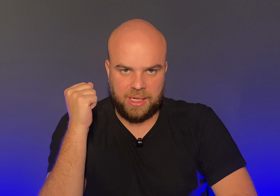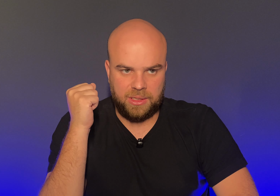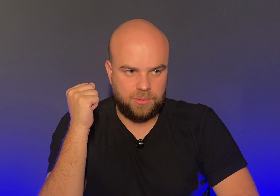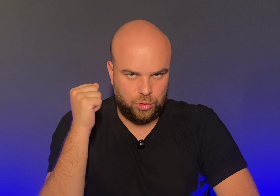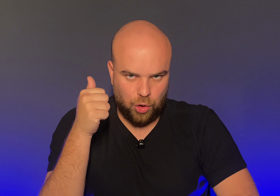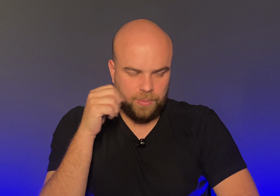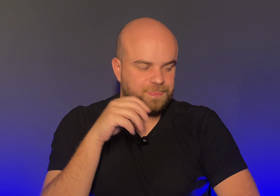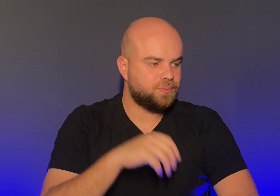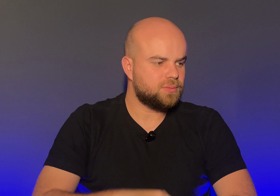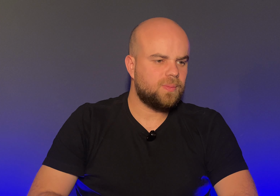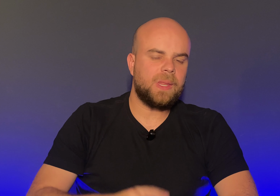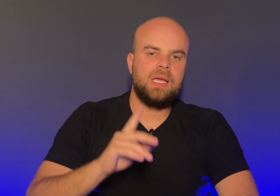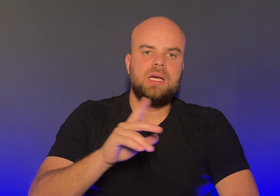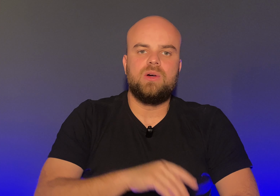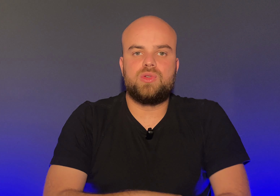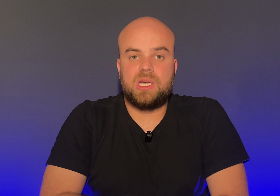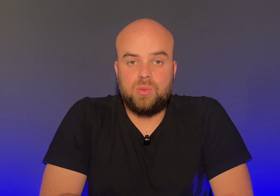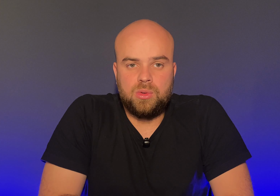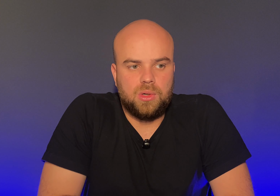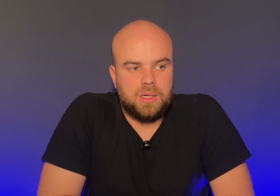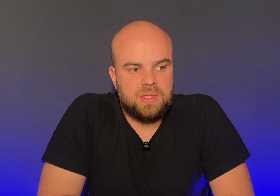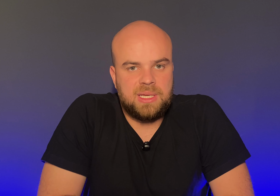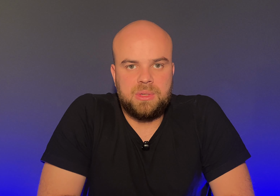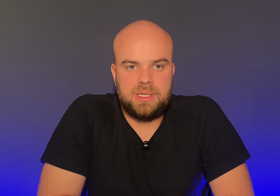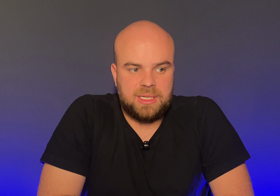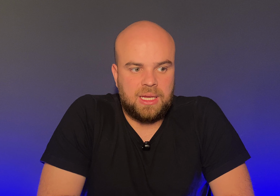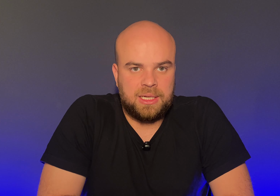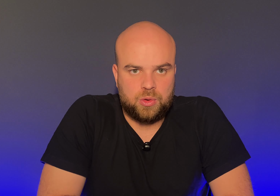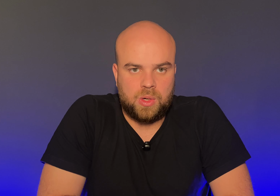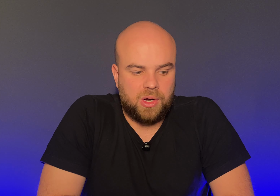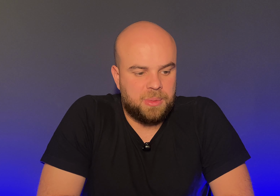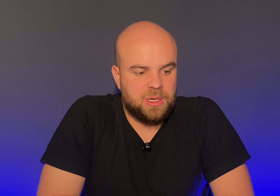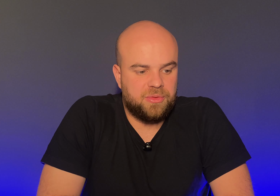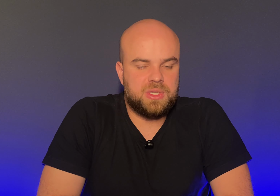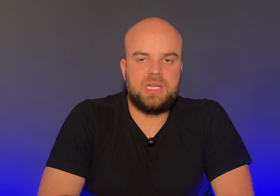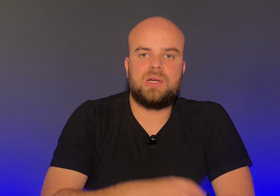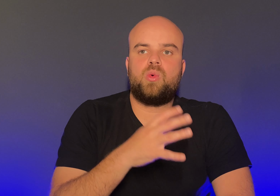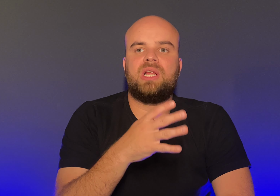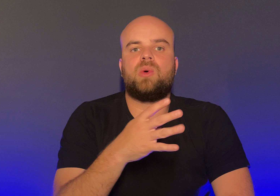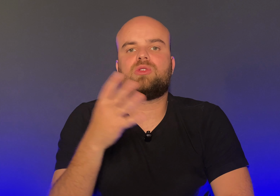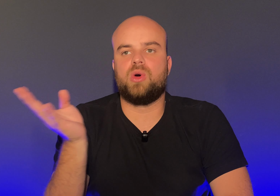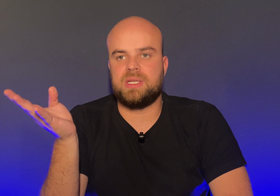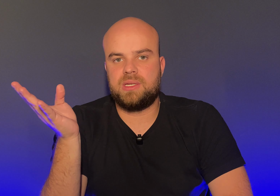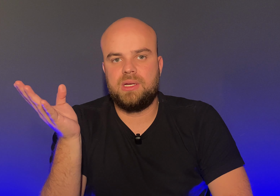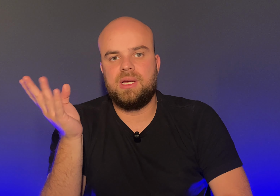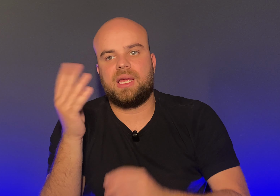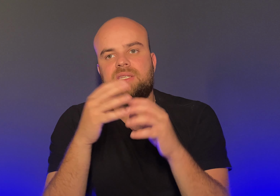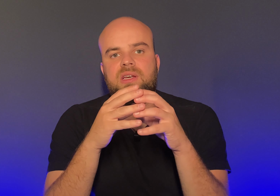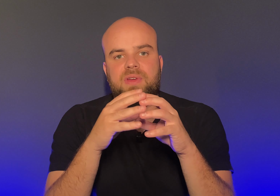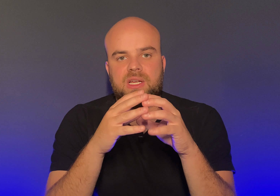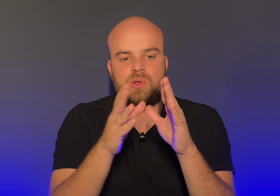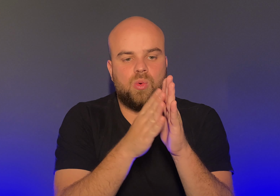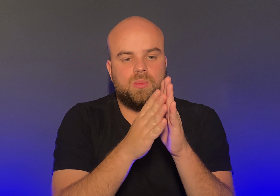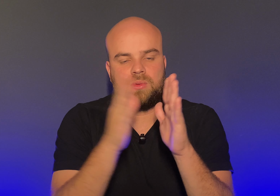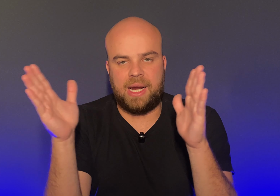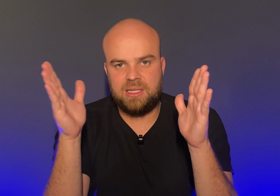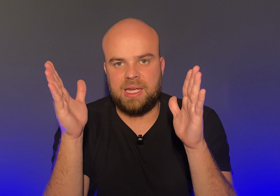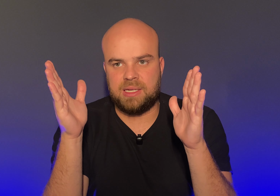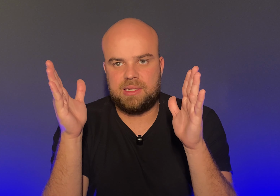direita o segundo o sistema estático que eu quero passar para vocês é no 442 que que significa são três linhas